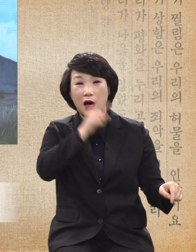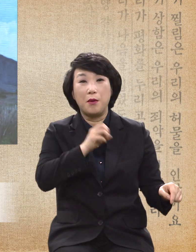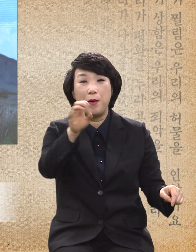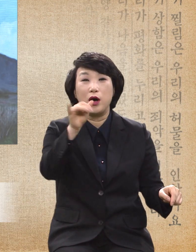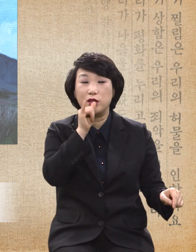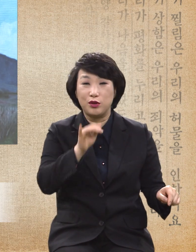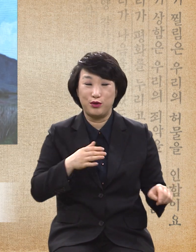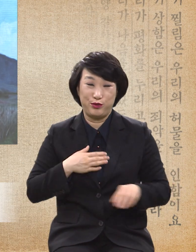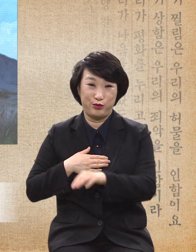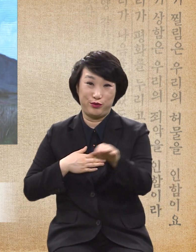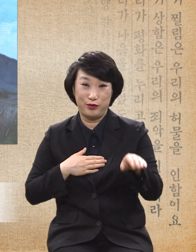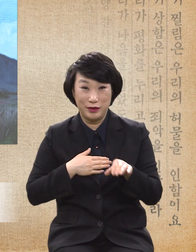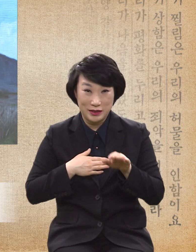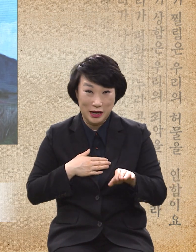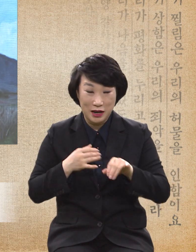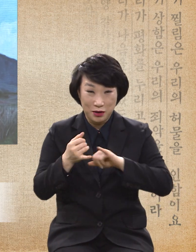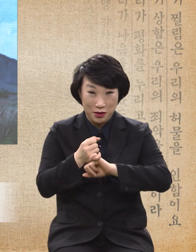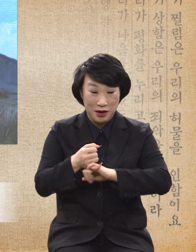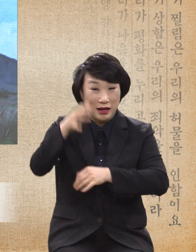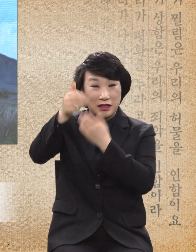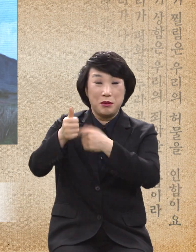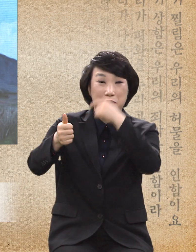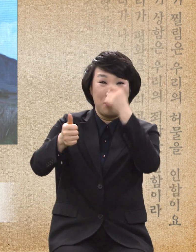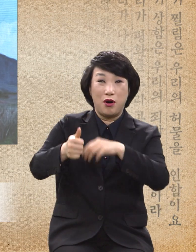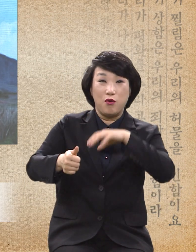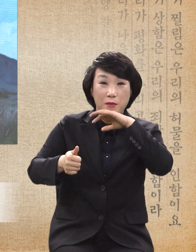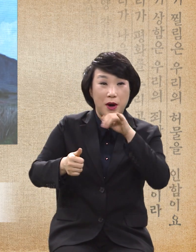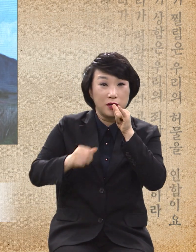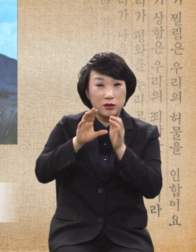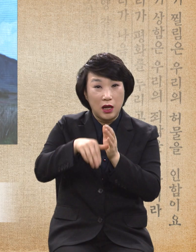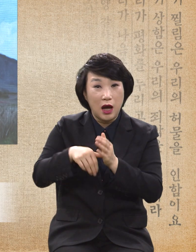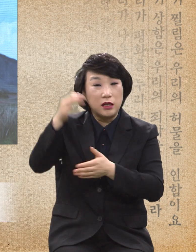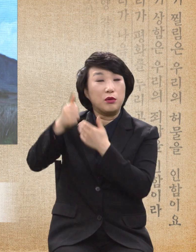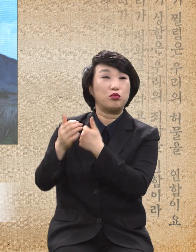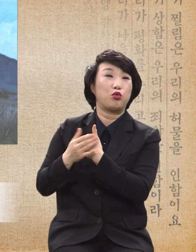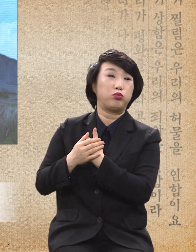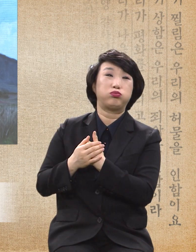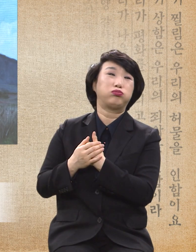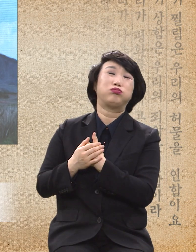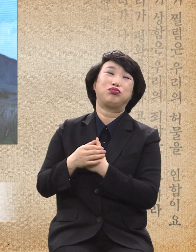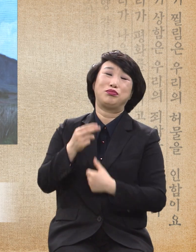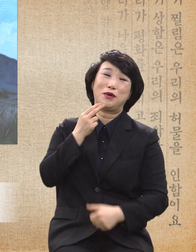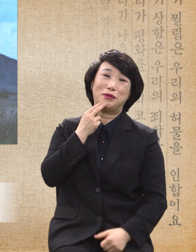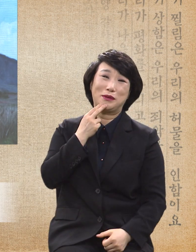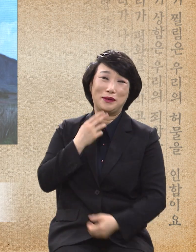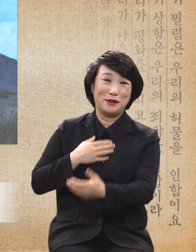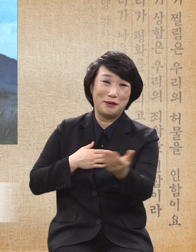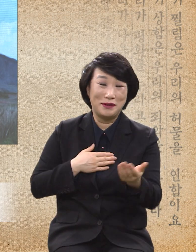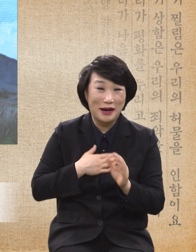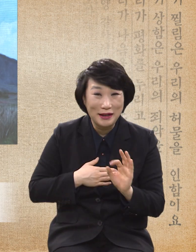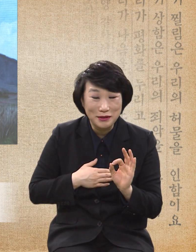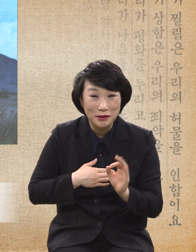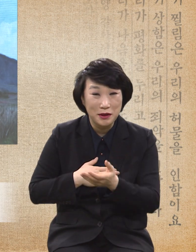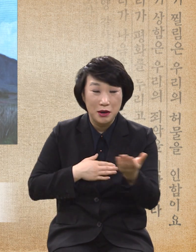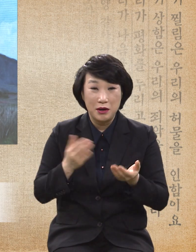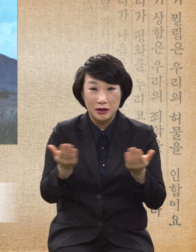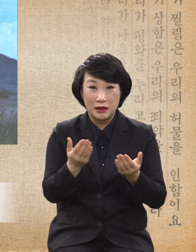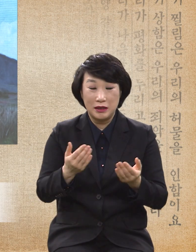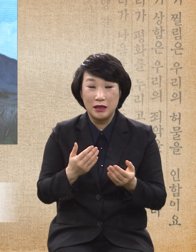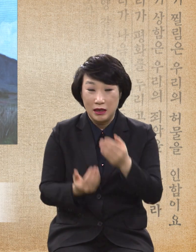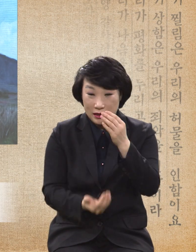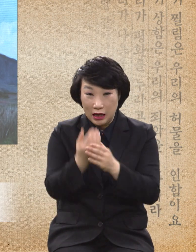무슨 일이 있어도 하나님을 욕하고 원망하면 하나님 도움받을 수 없어. 무슨 일이 있을 때